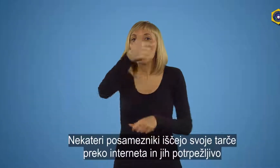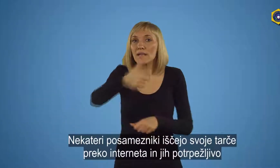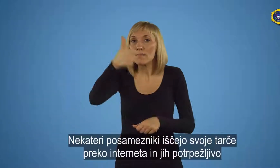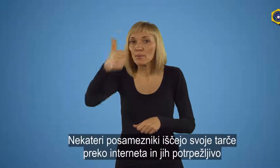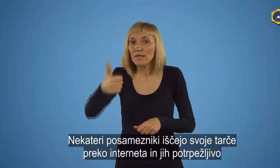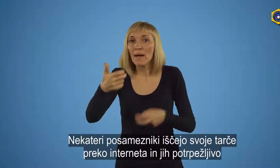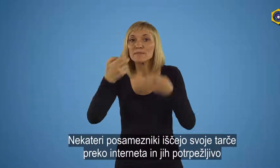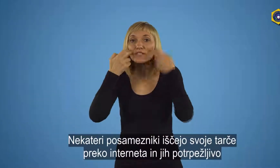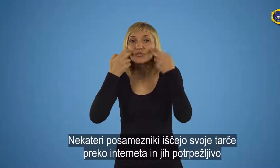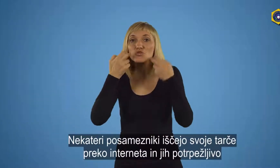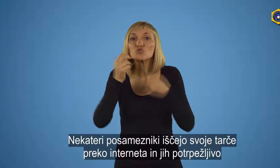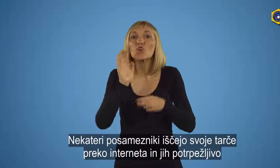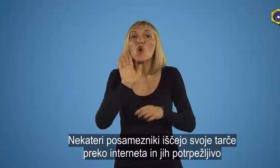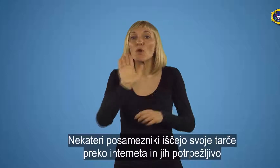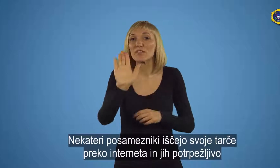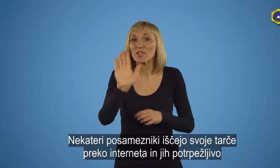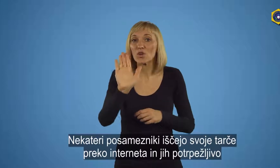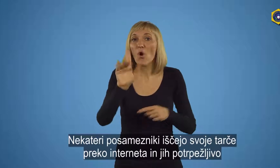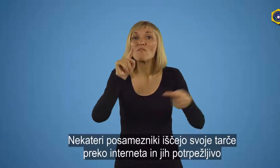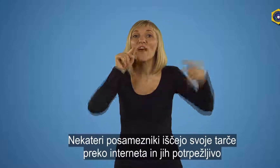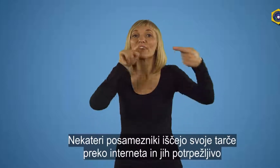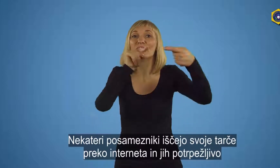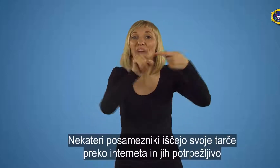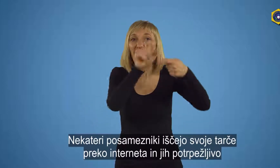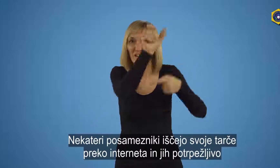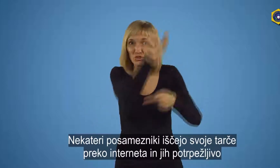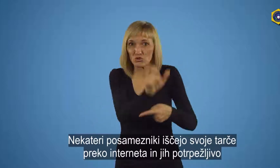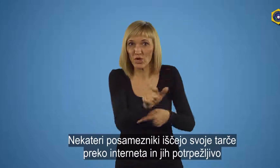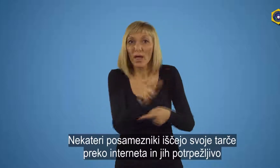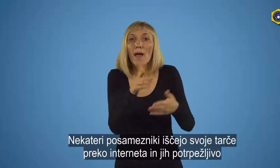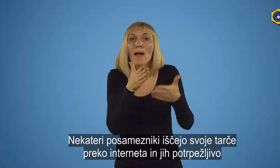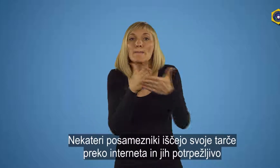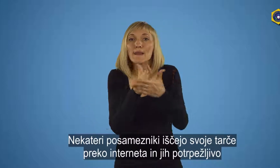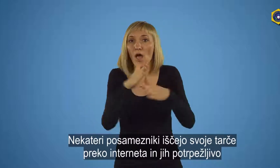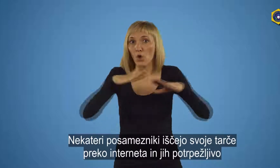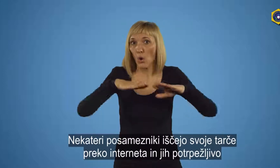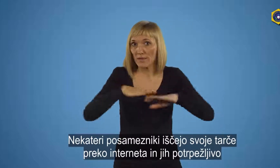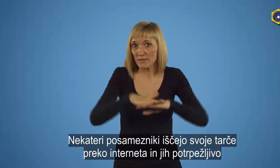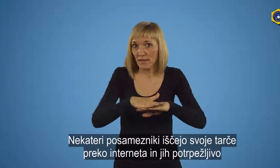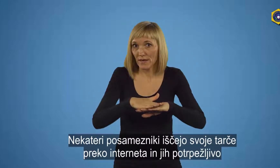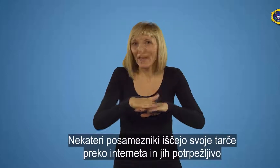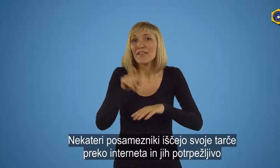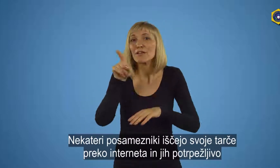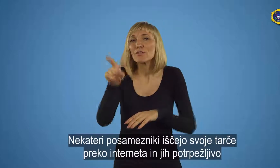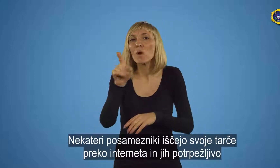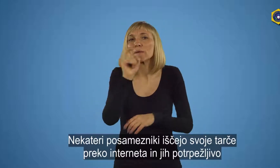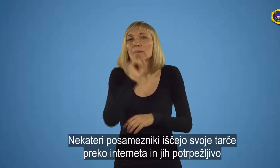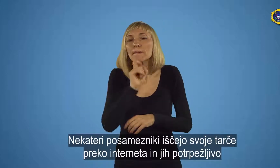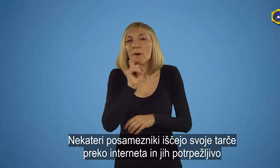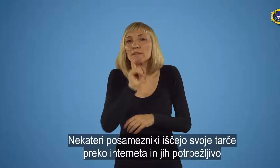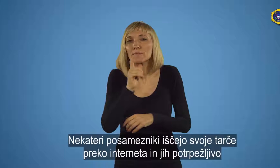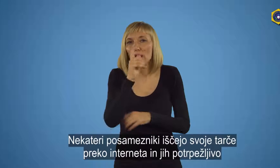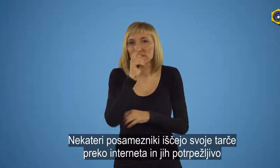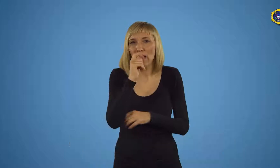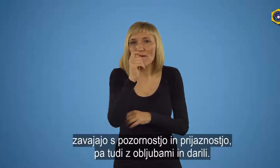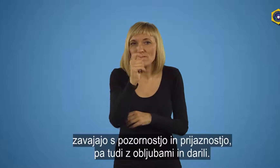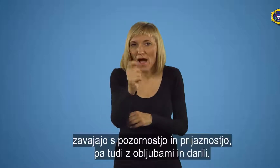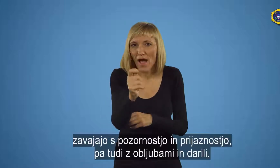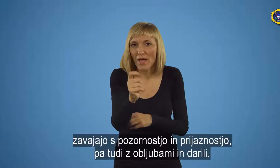Nekateri posamezniki iščejo svoje tarče preko interneta in jih potrpežljivo zavajajo s pozornostjo in prijaznostjo,